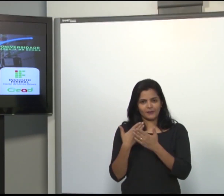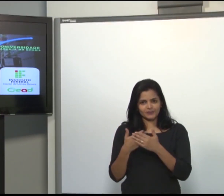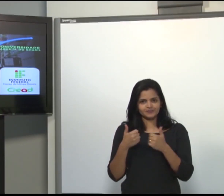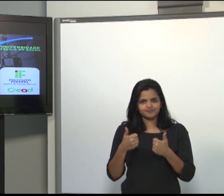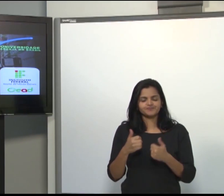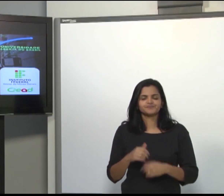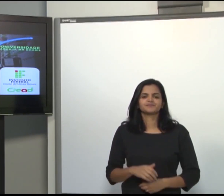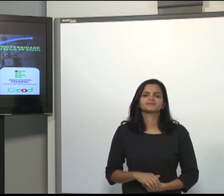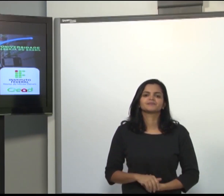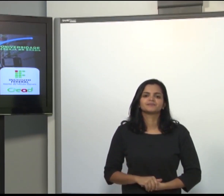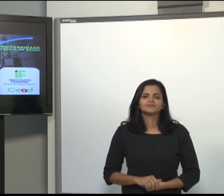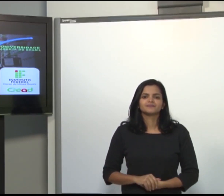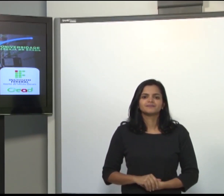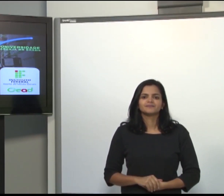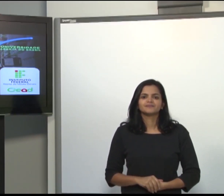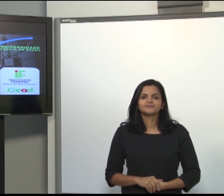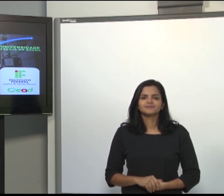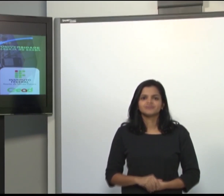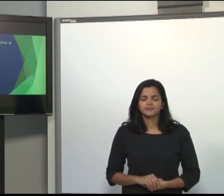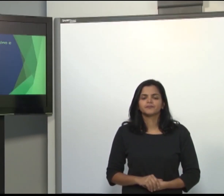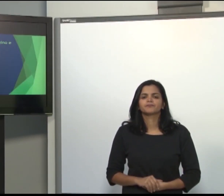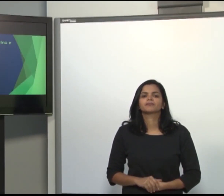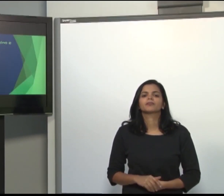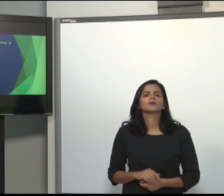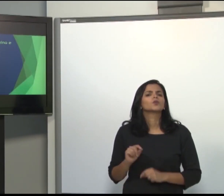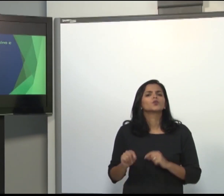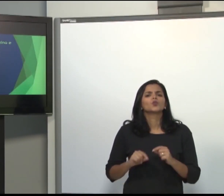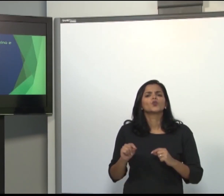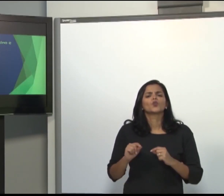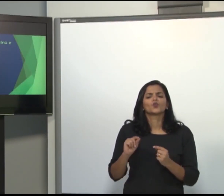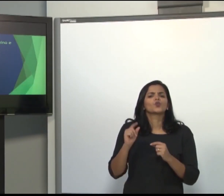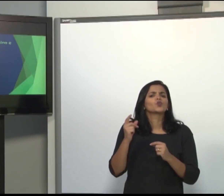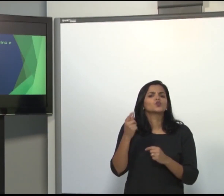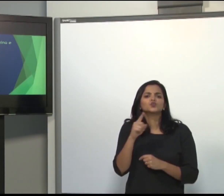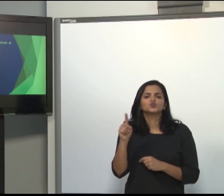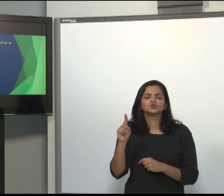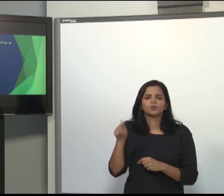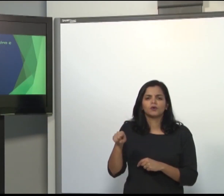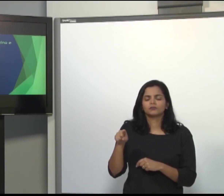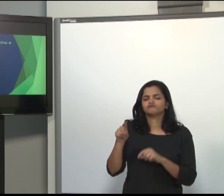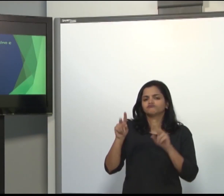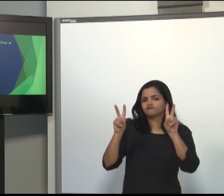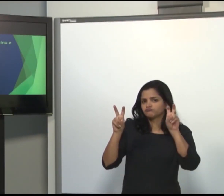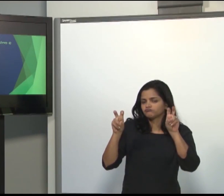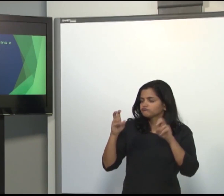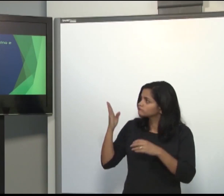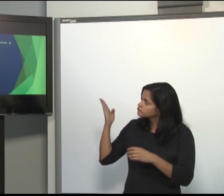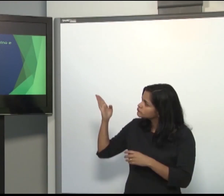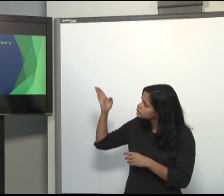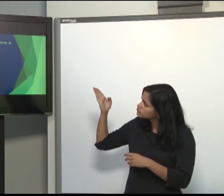Começaremos a nossa quarta e última aula. Então, nessa última aula, trataremos sobre essa